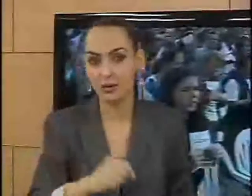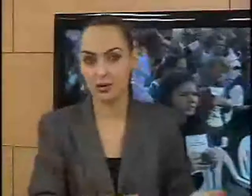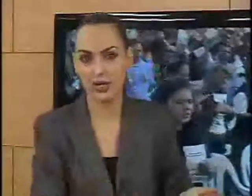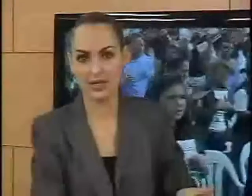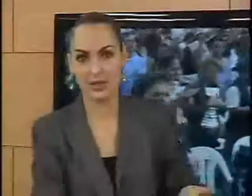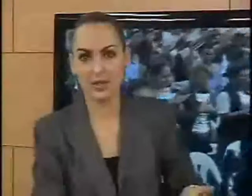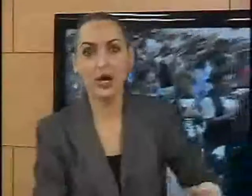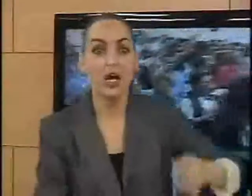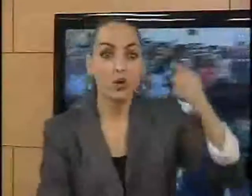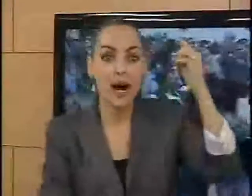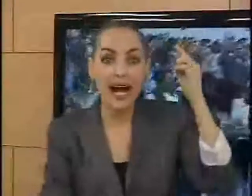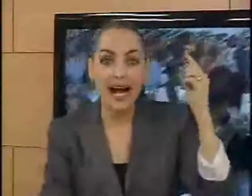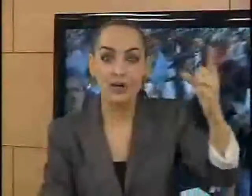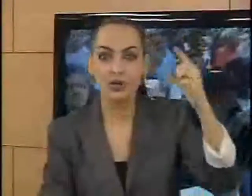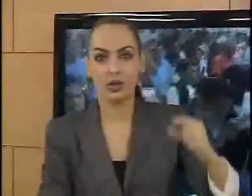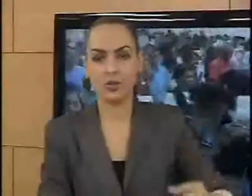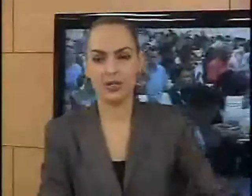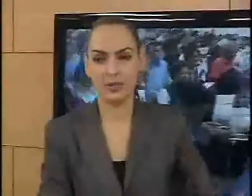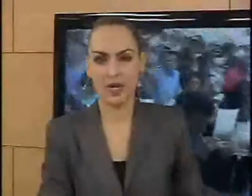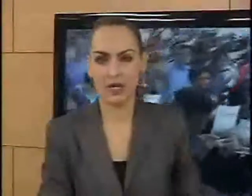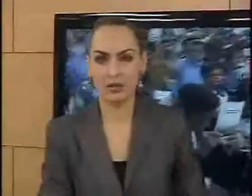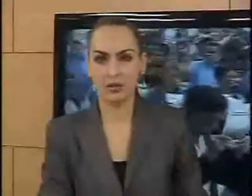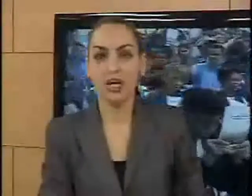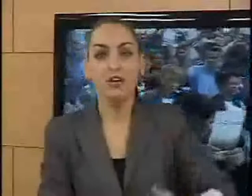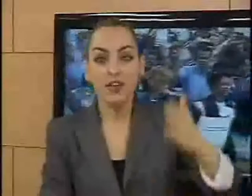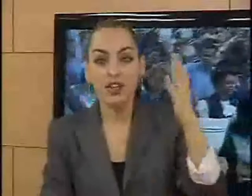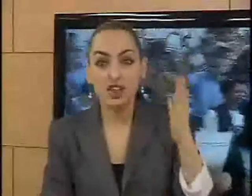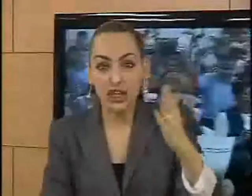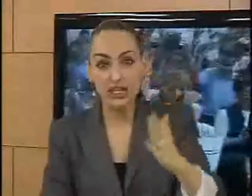seu coração. Guarda os seus pensamentos. Vigia.